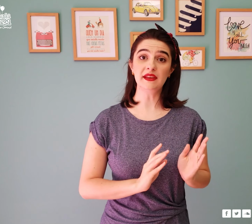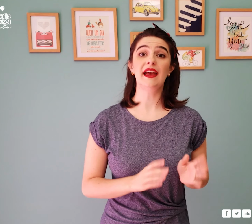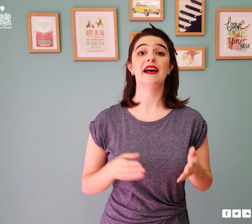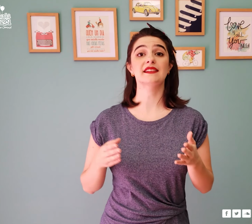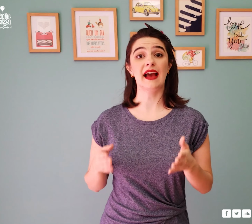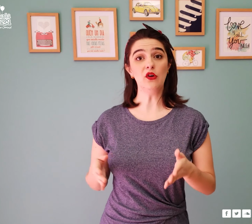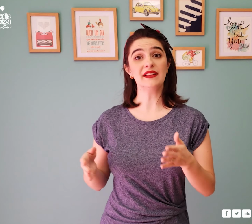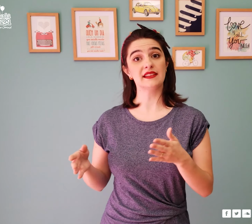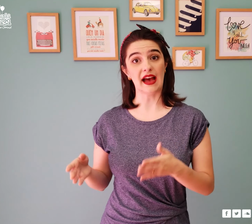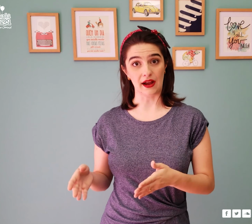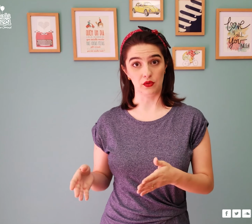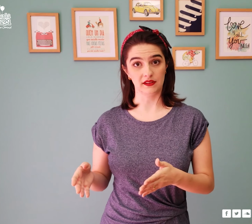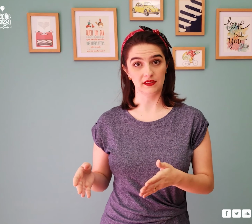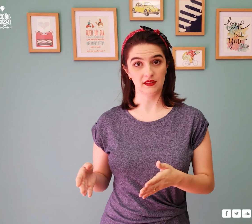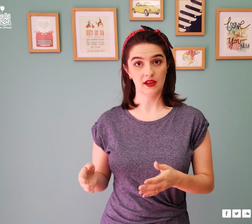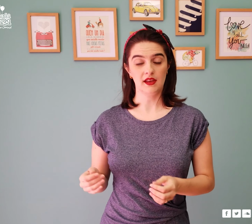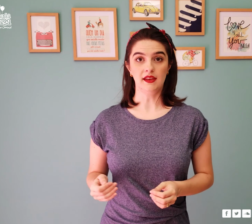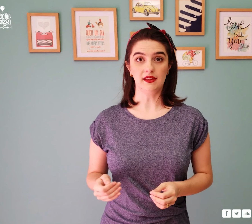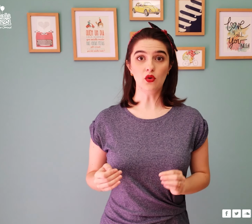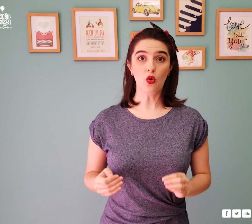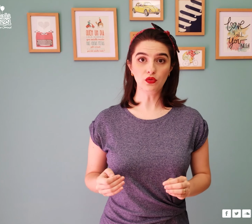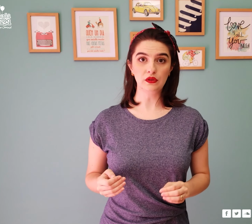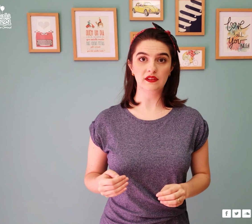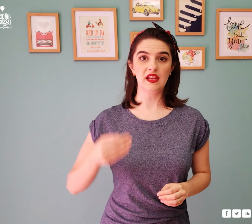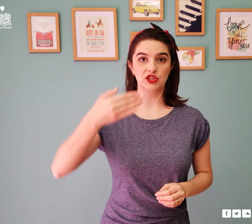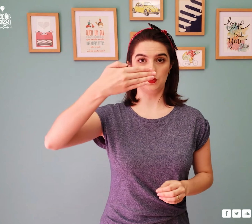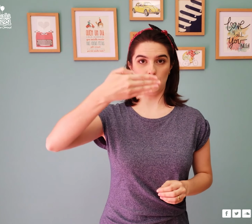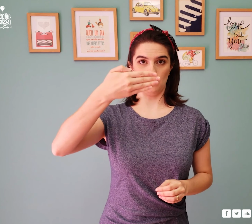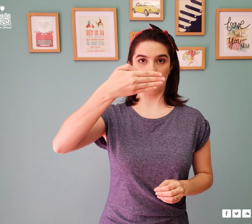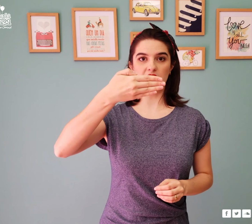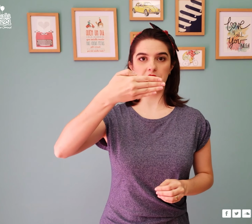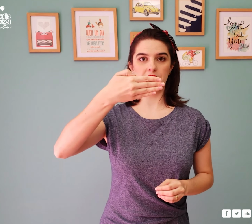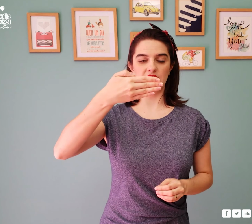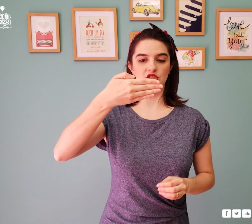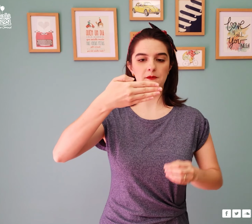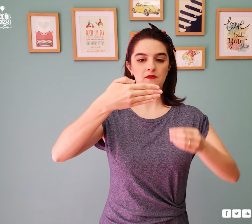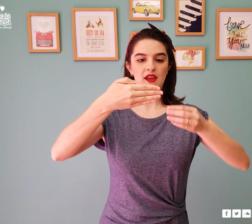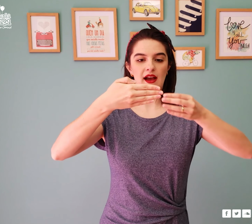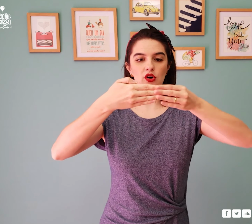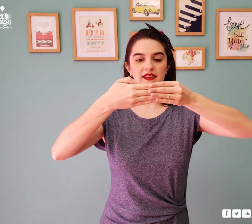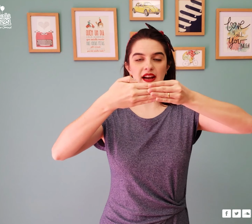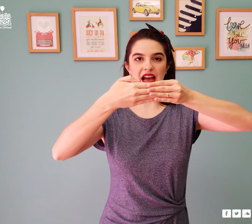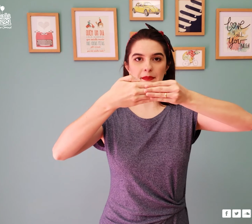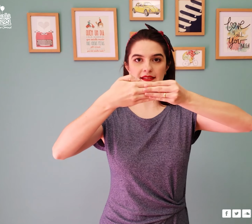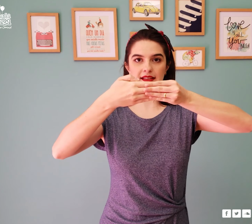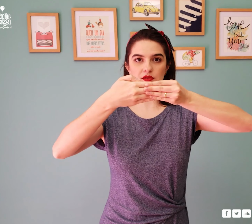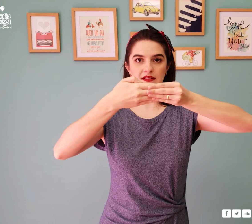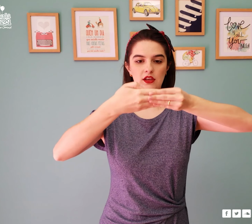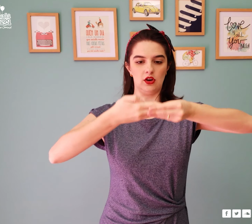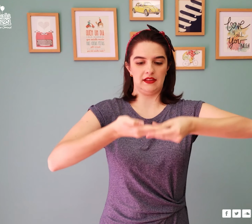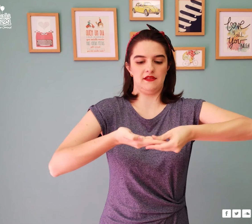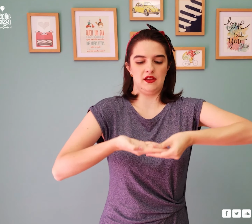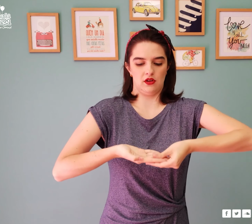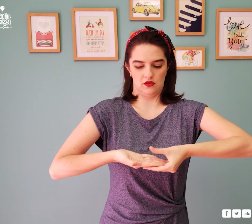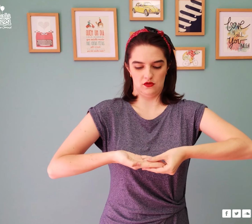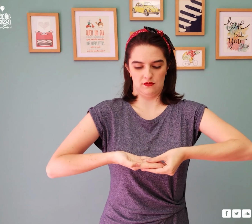-me às calmas águas. Então, conduzir, a gente põe uma mão na frente. A outra abraçando assim, Tá vendo, ó? Uma